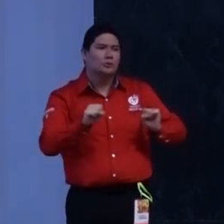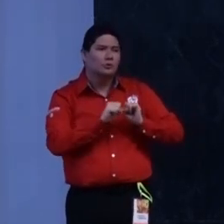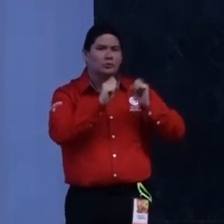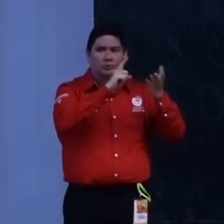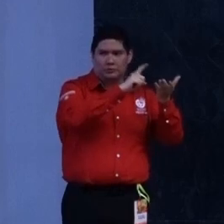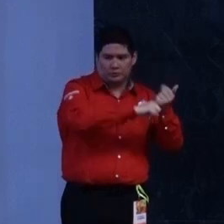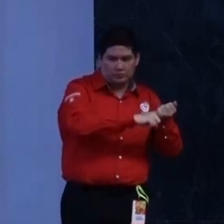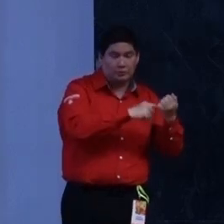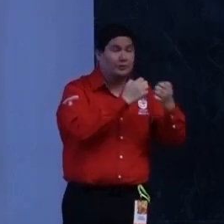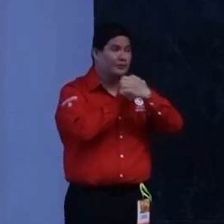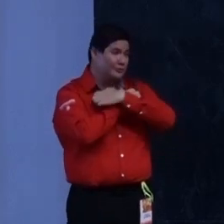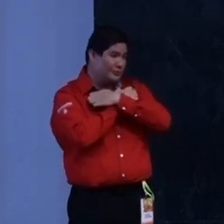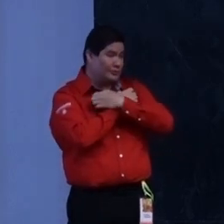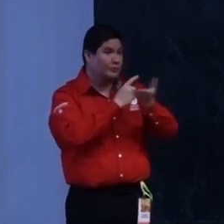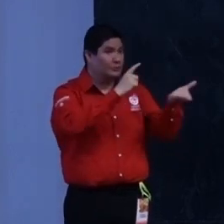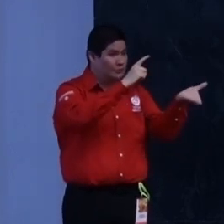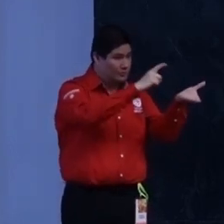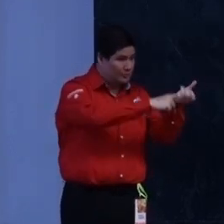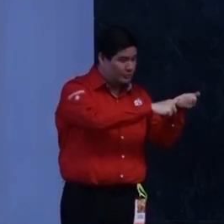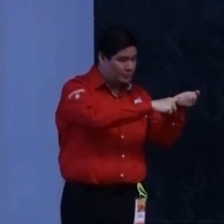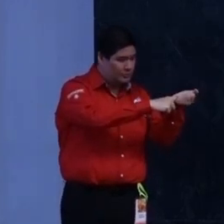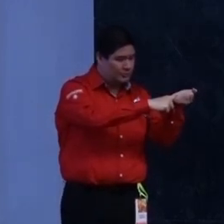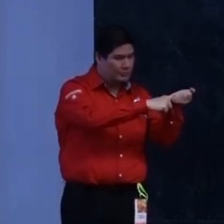y una educación incluyente,